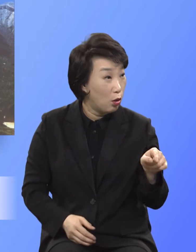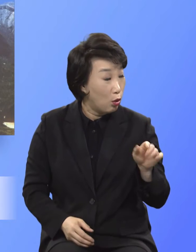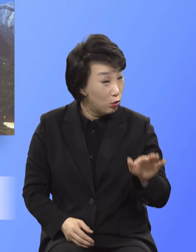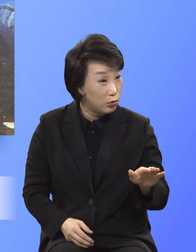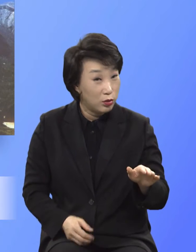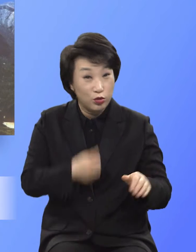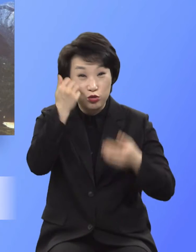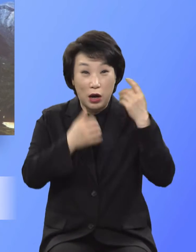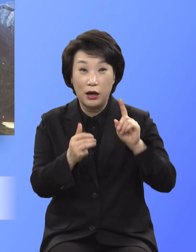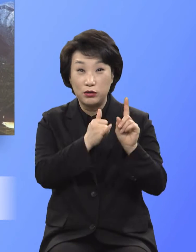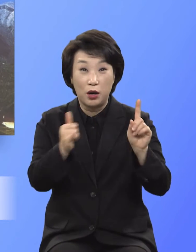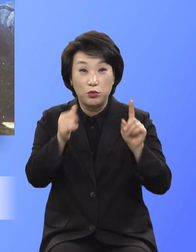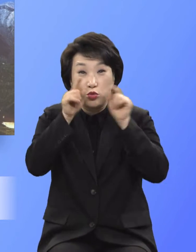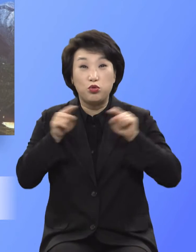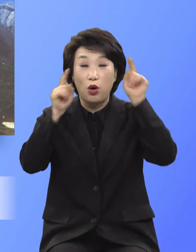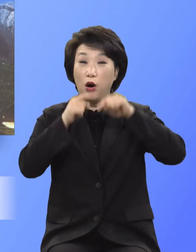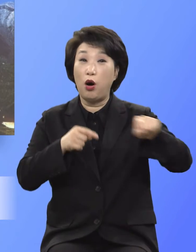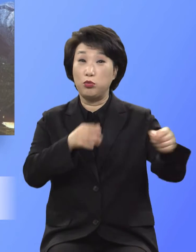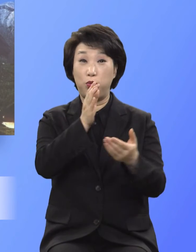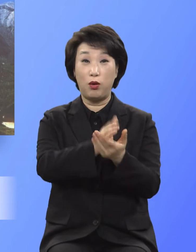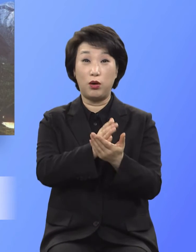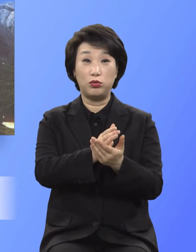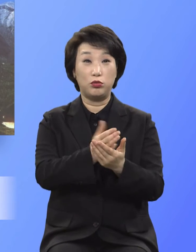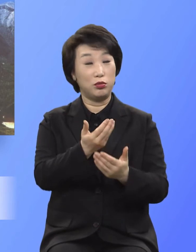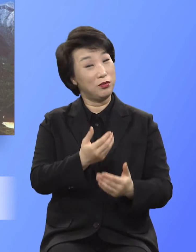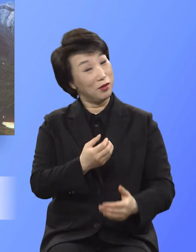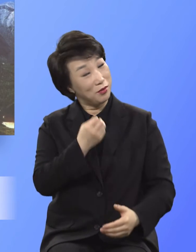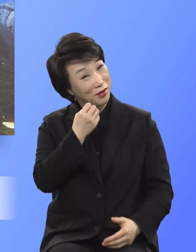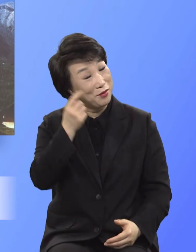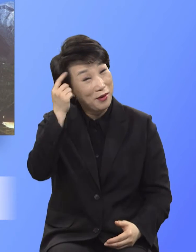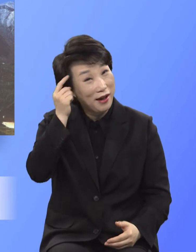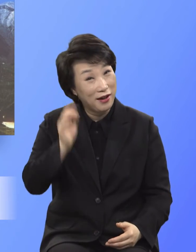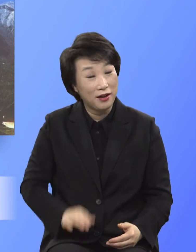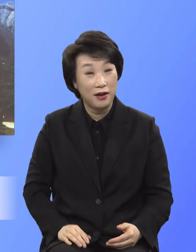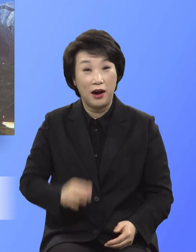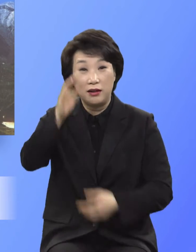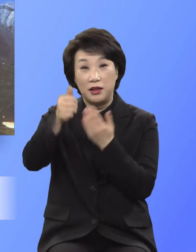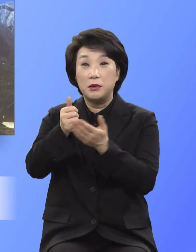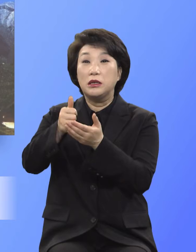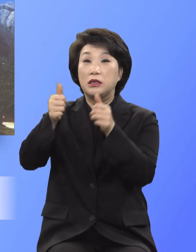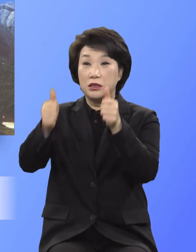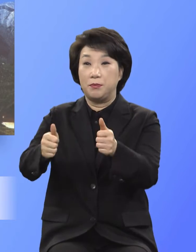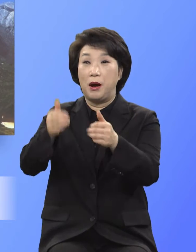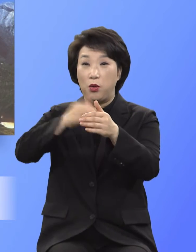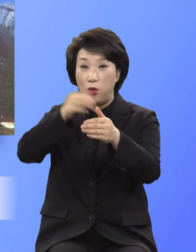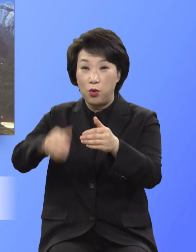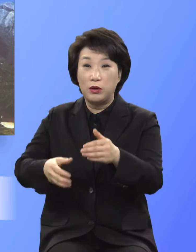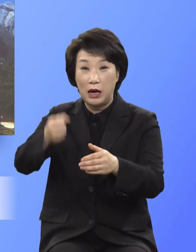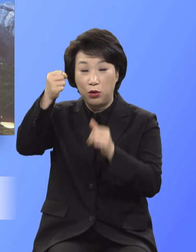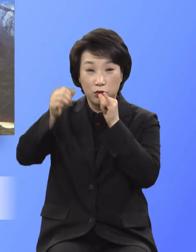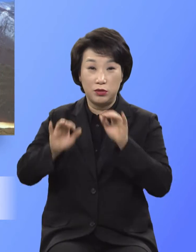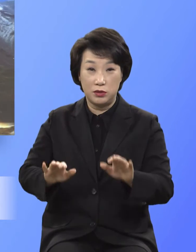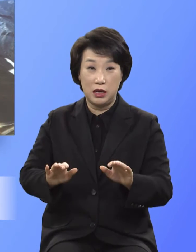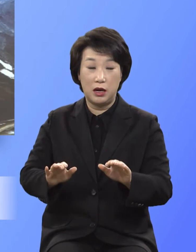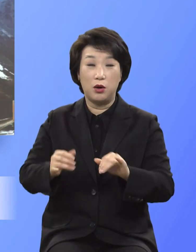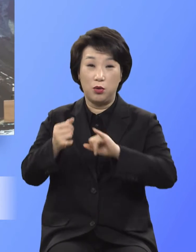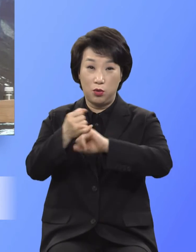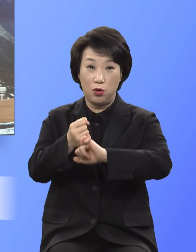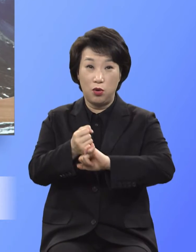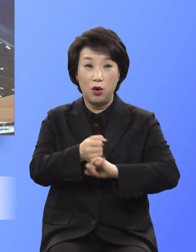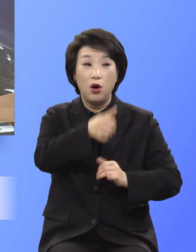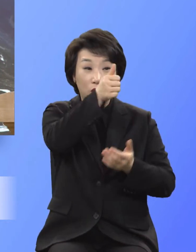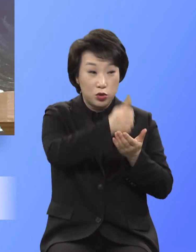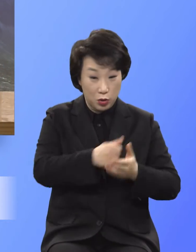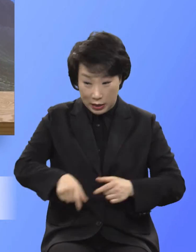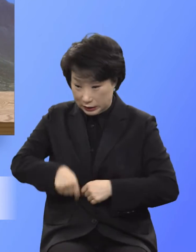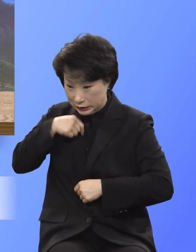한 사람도 지옥 보내지 말아야지. 그분은 공의로운 심판주로서 반드시